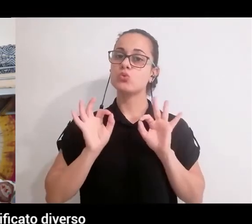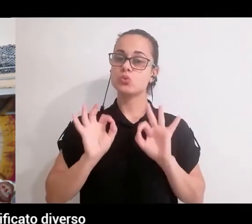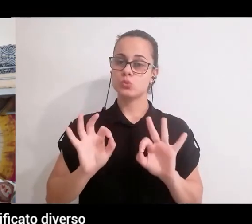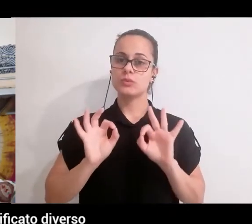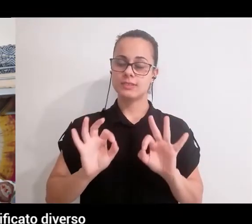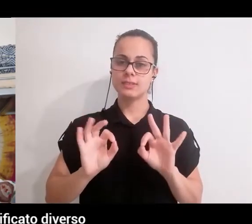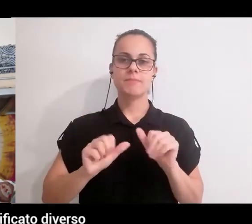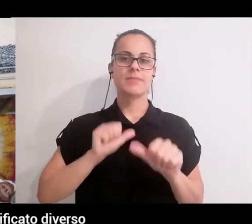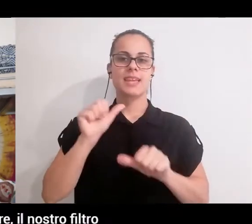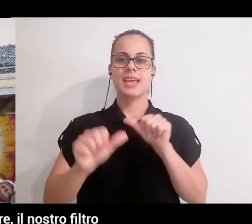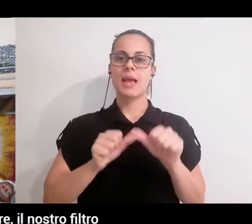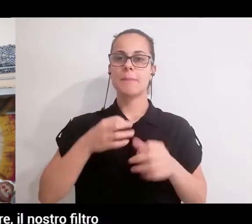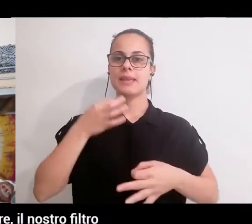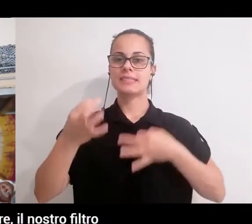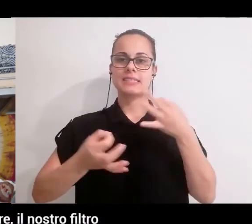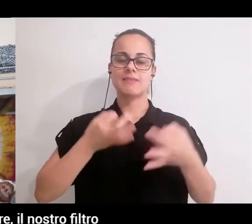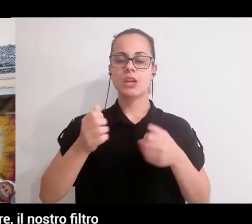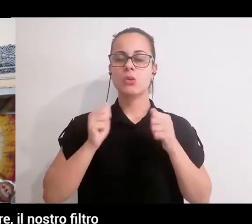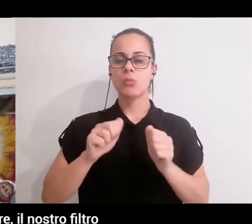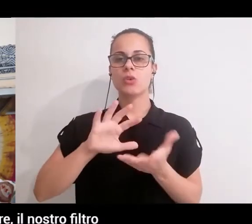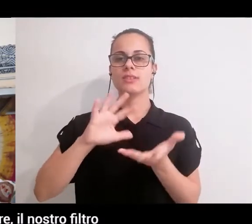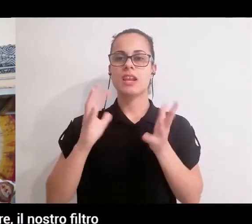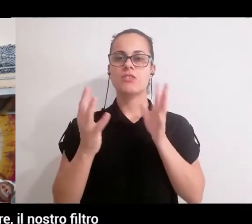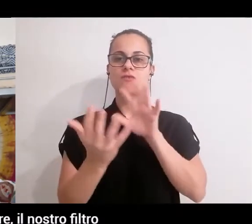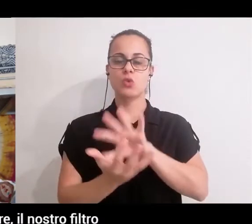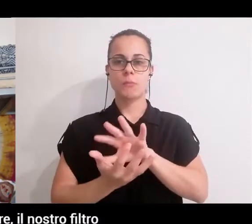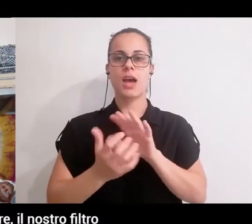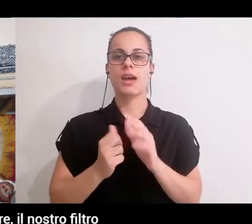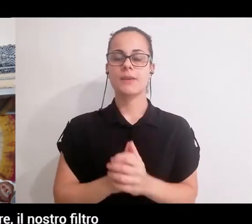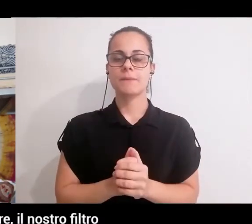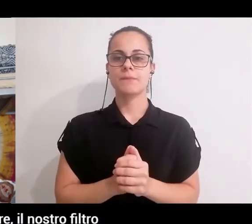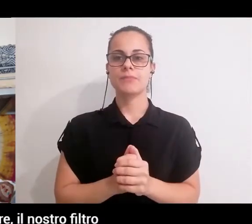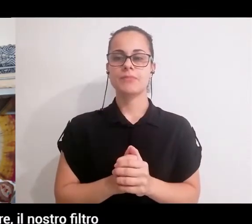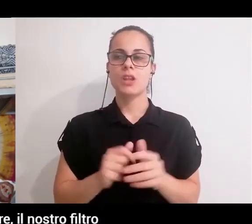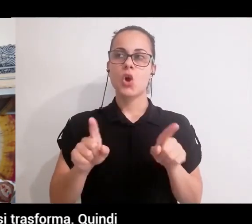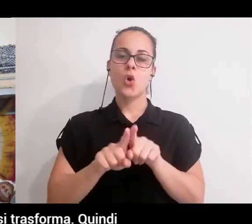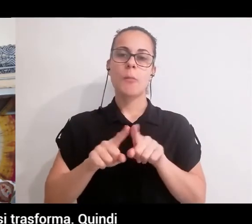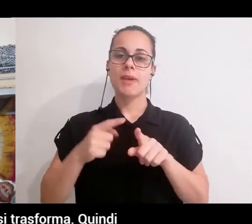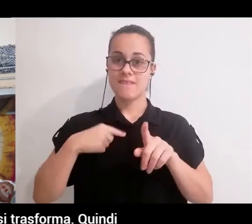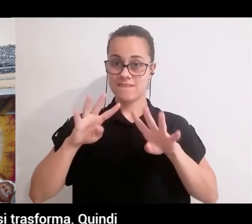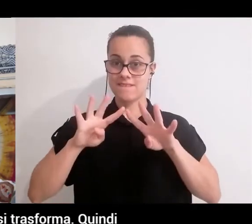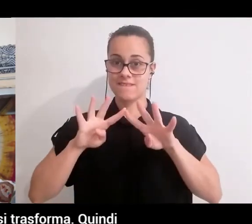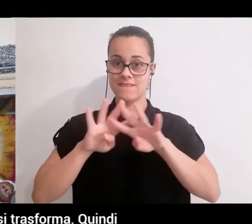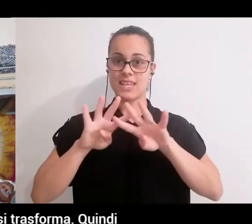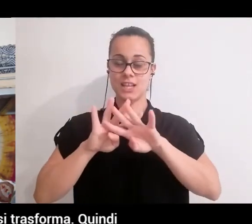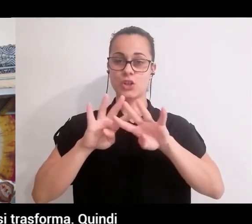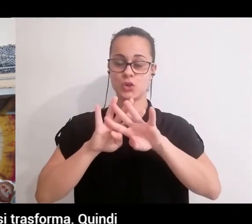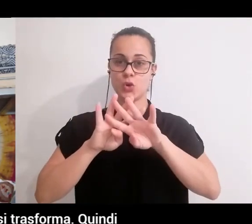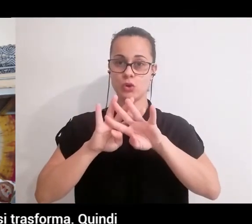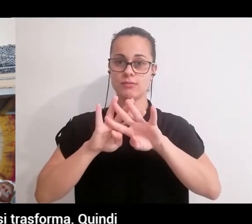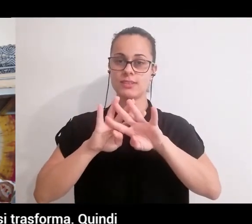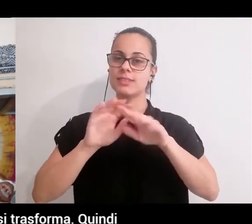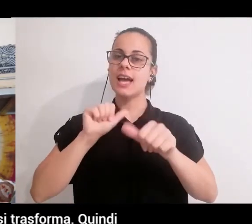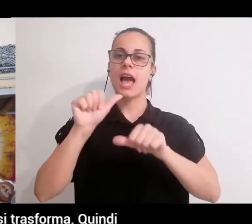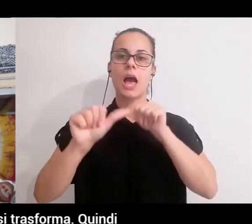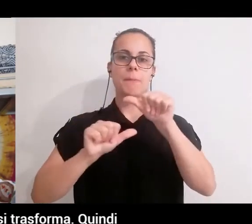un significato diverso e si trasforma. Il nostro modo di percepire, il nostro filtro attraverso il quale percepiamo il mondo,